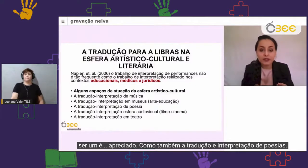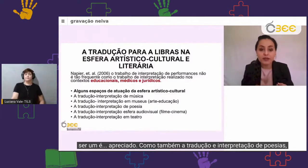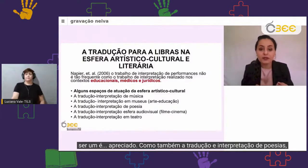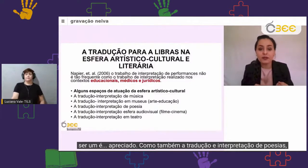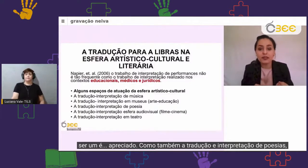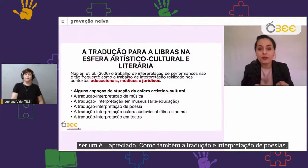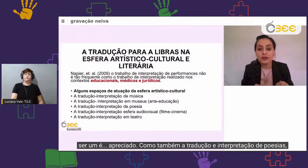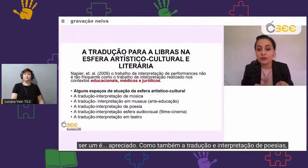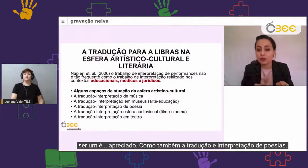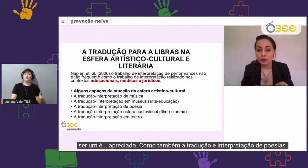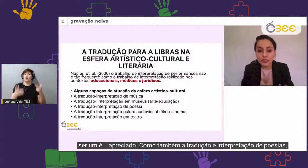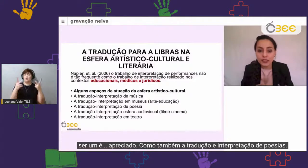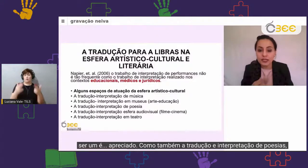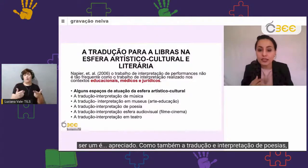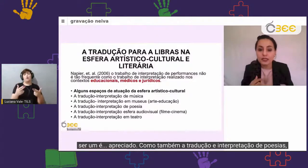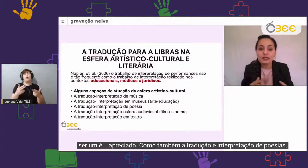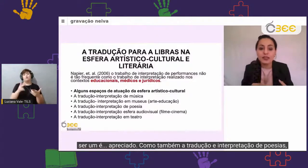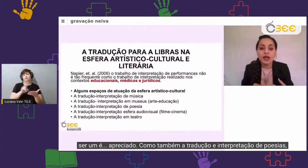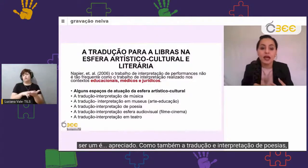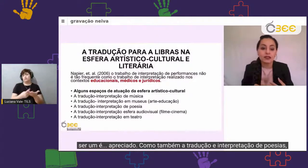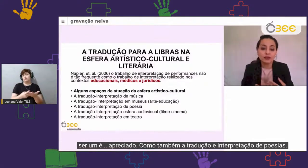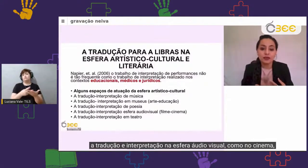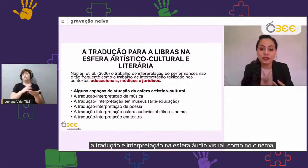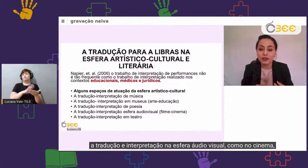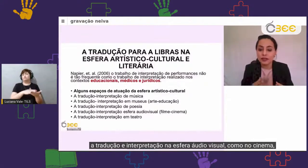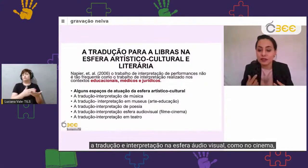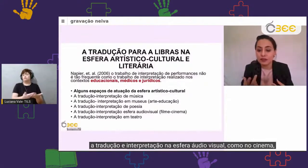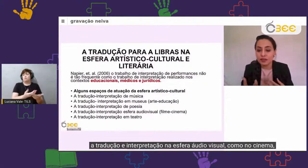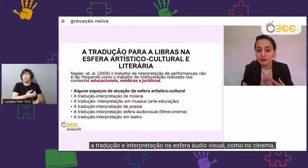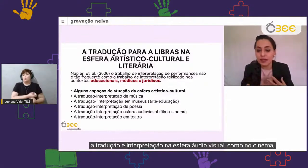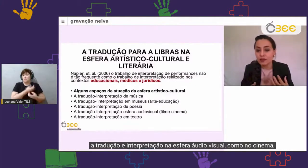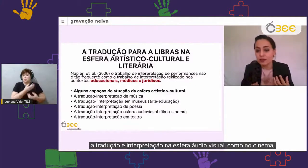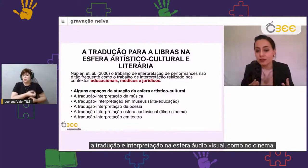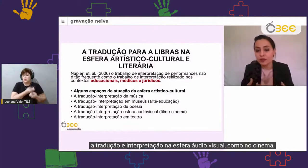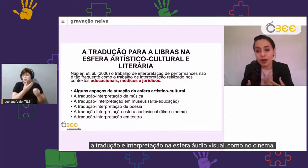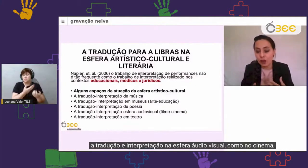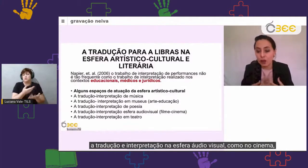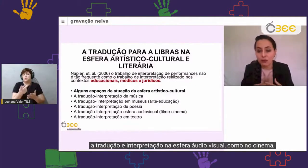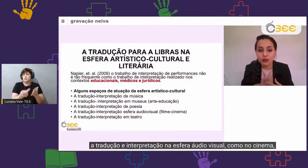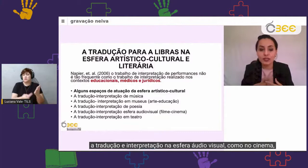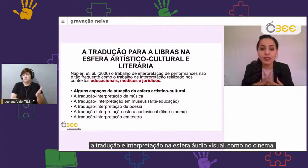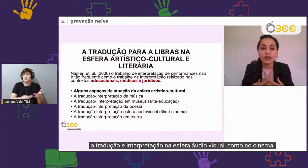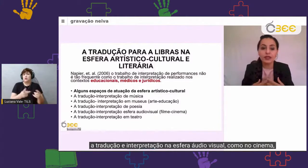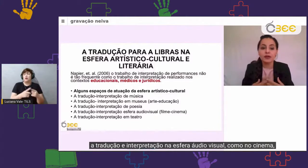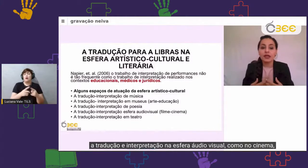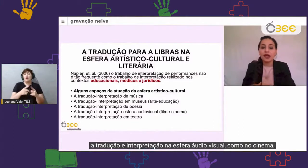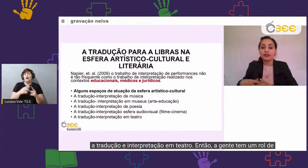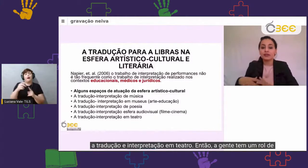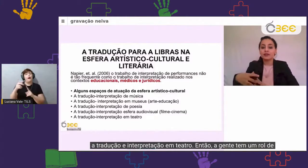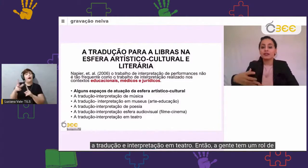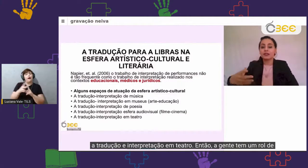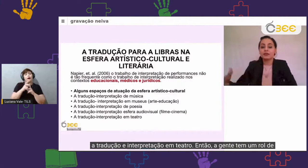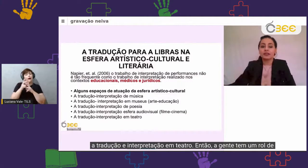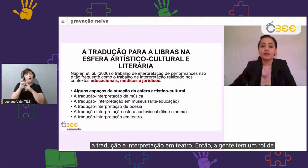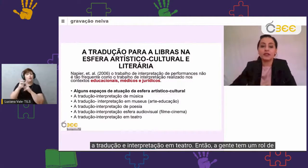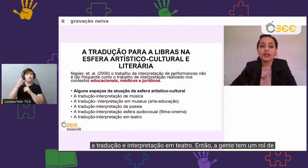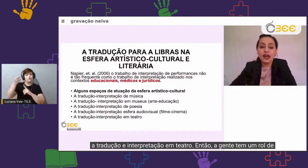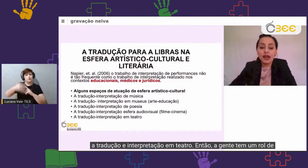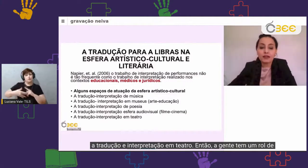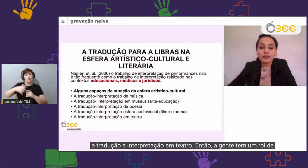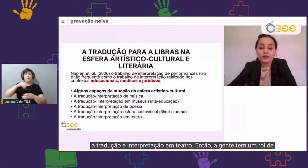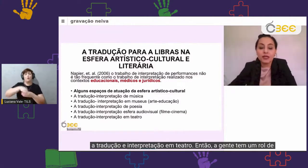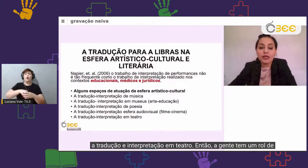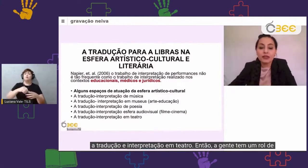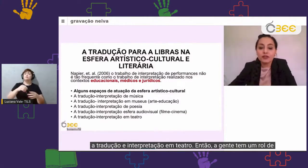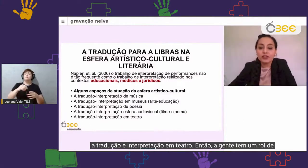Como também a tradução e interpretação de poesias, a tradução e interpretação na esfera audiovisual, como o cinema, a tradução e interpretação